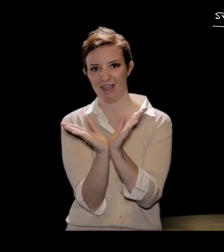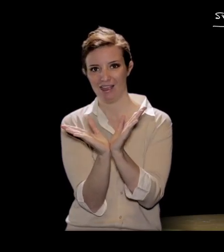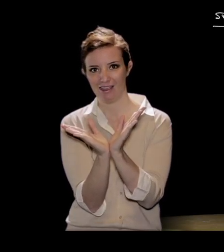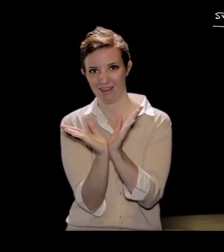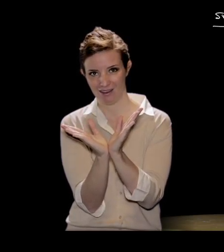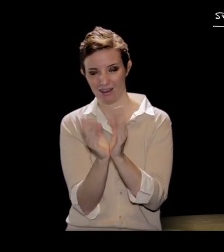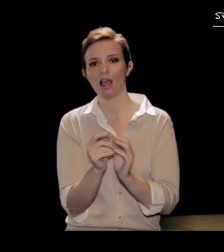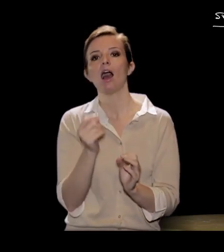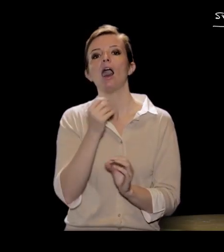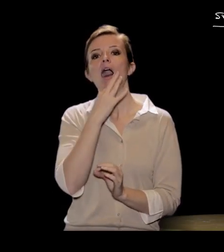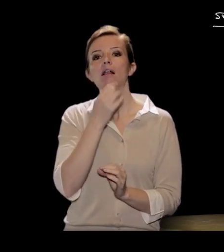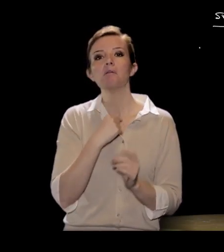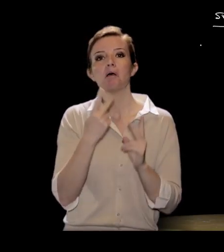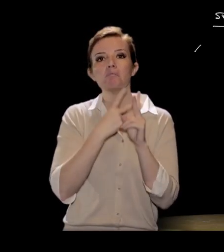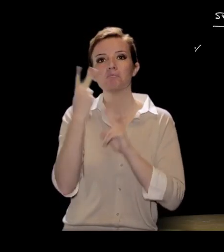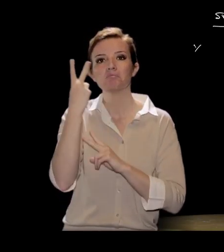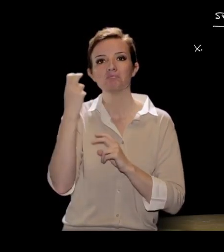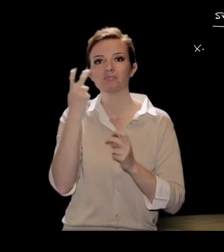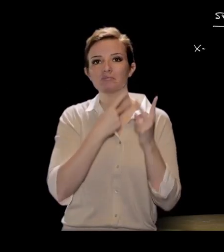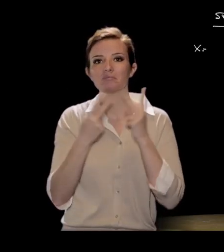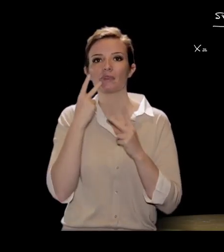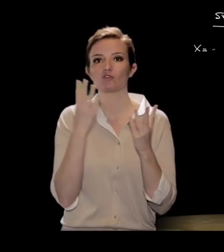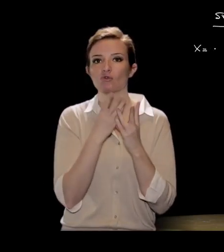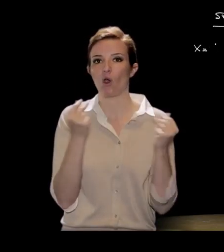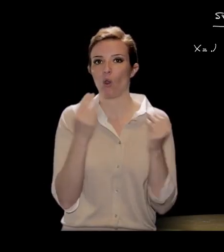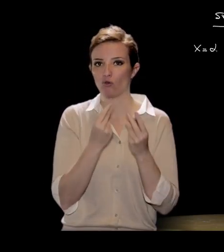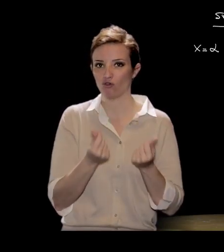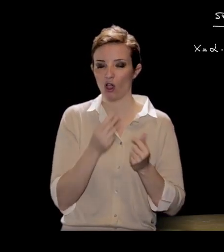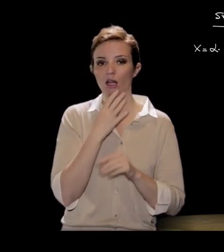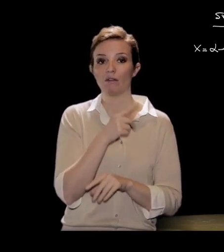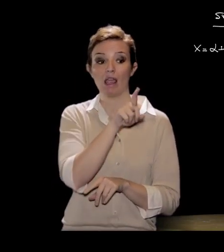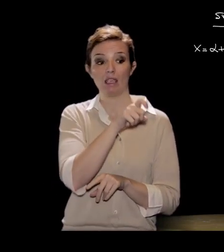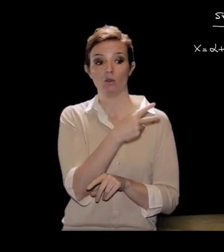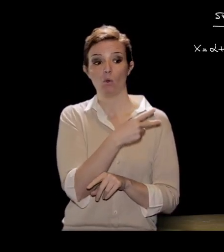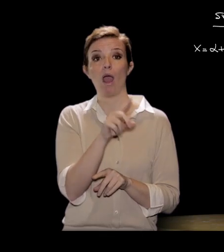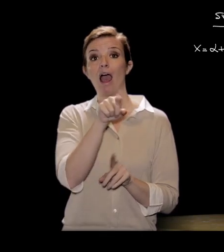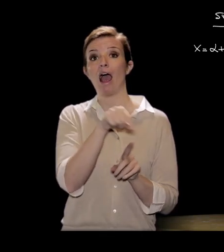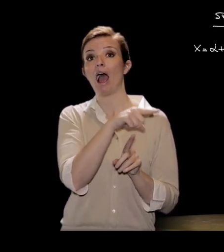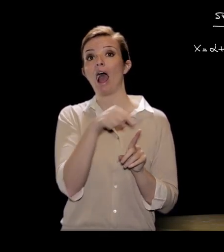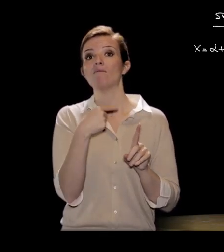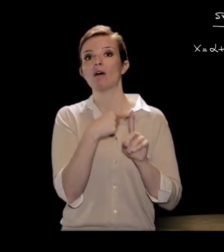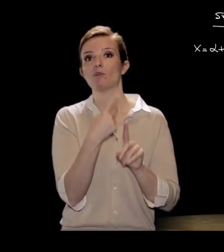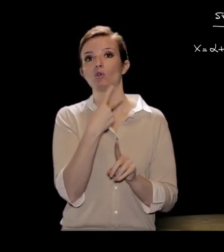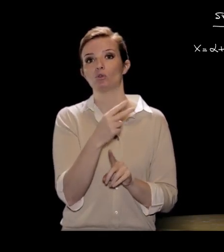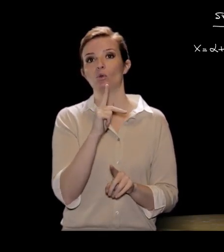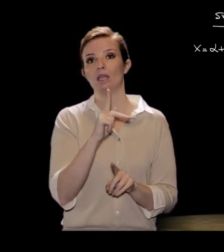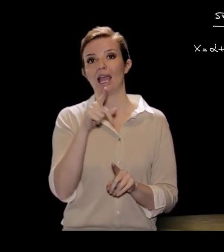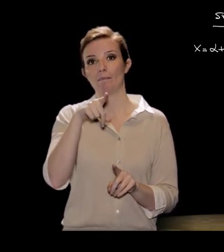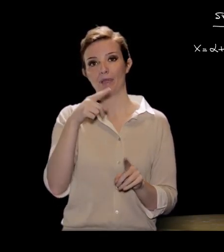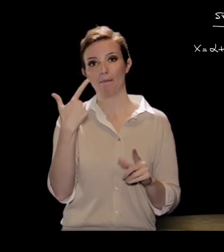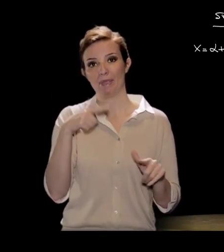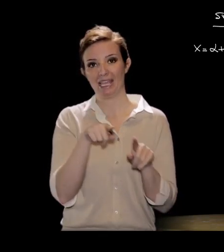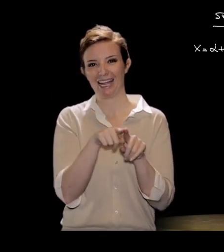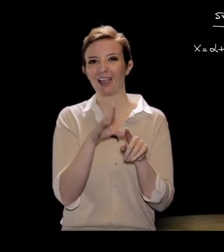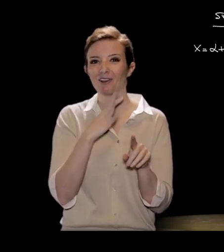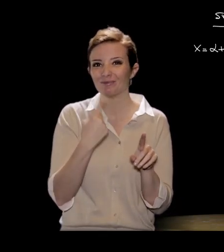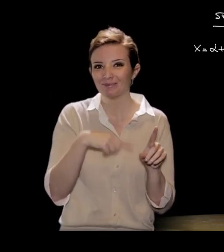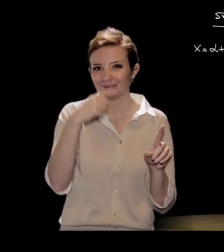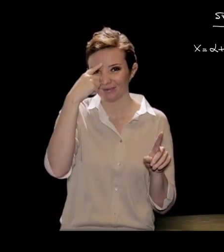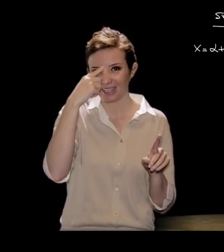Allora andiamo a trovare le soluzioni. Le soluzioni saranno x uguale α più 2kπ, ricordiamoci che la funzione